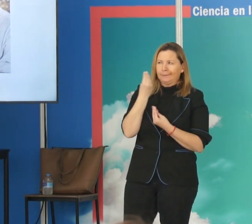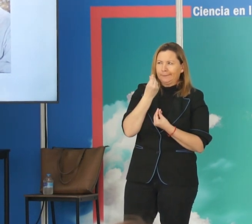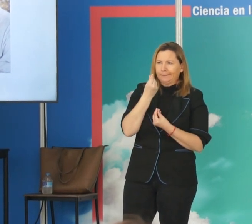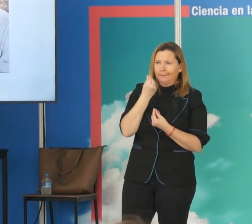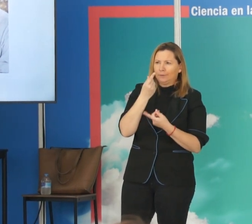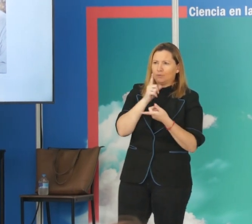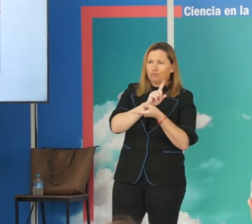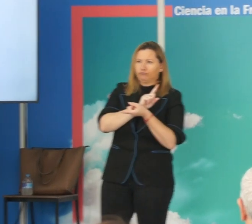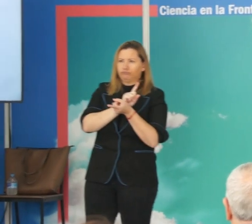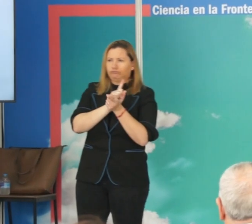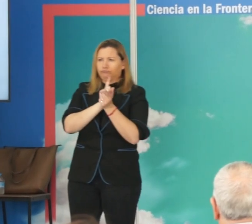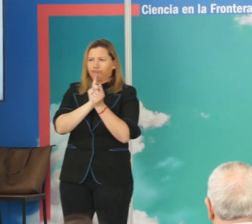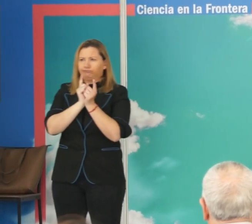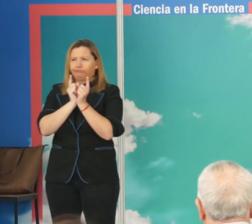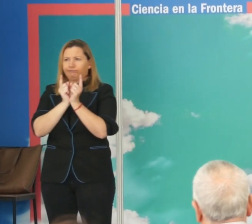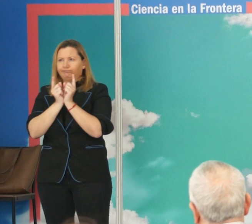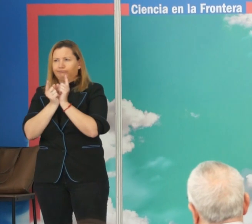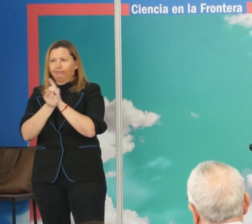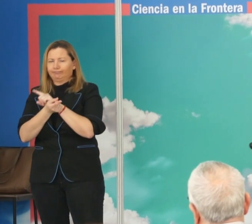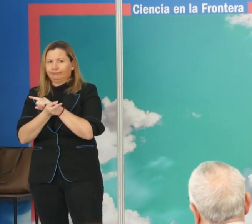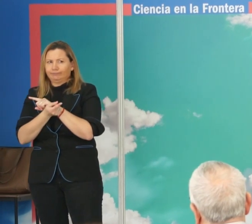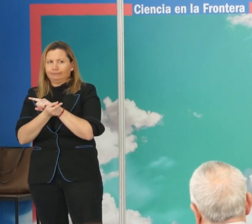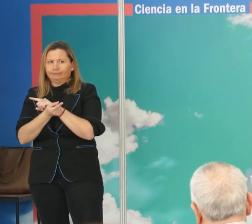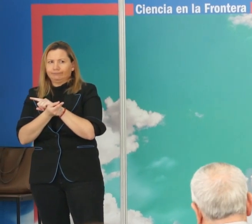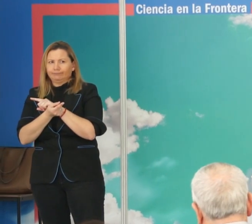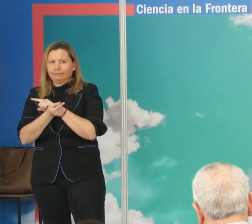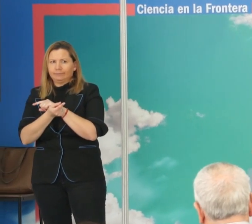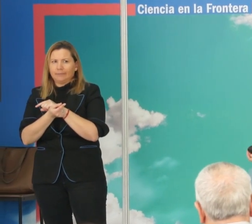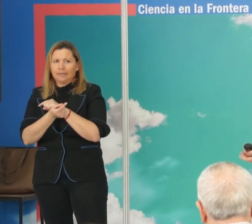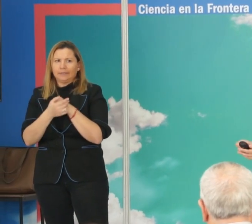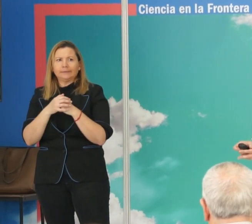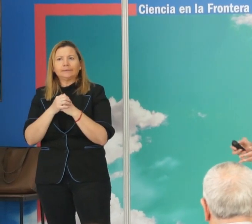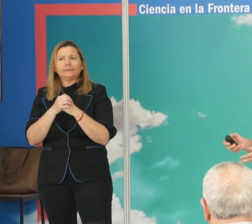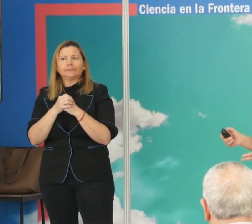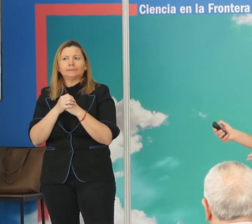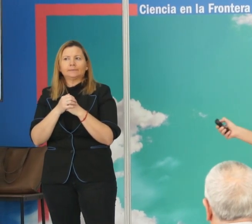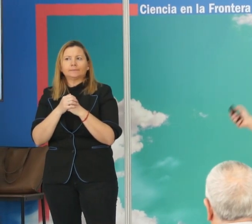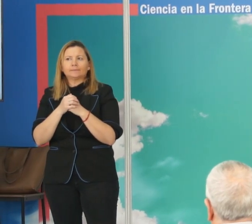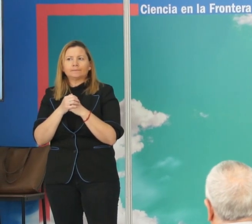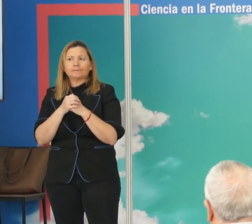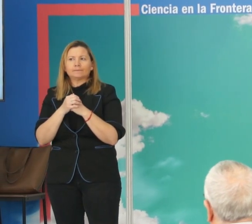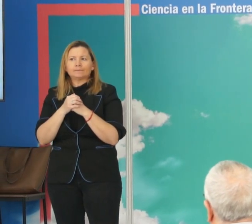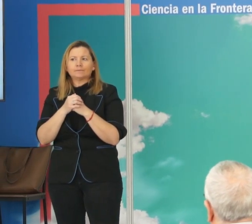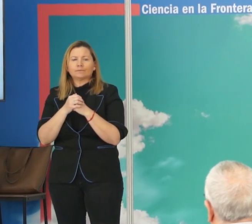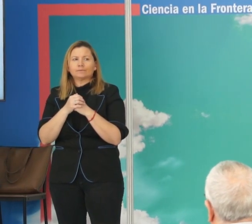pues a mí no me gustaría estar en su sitio, en su pellejo, precisamente.